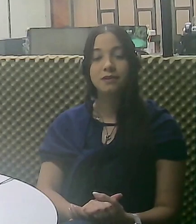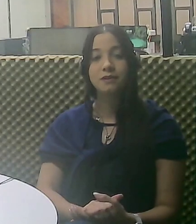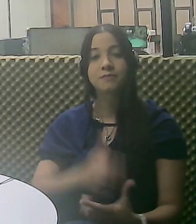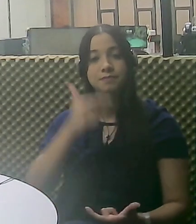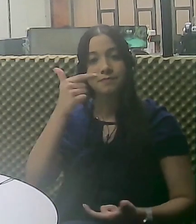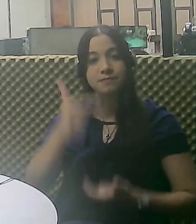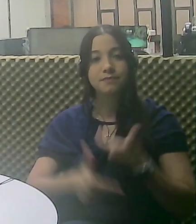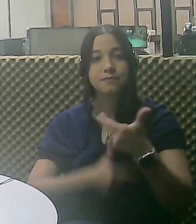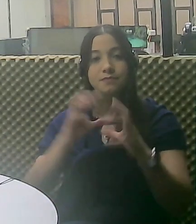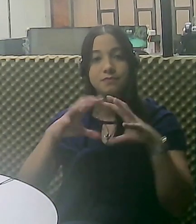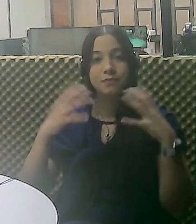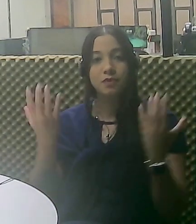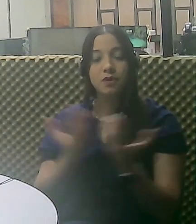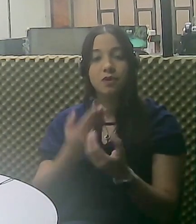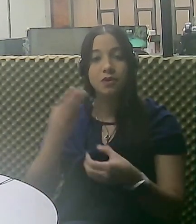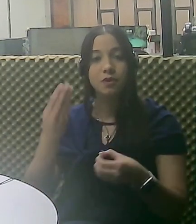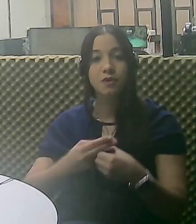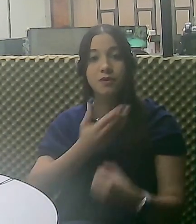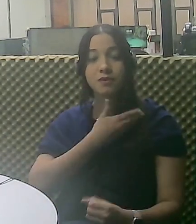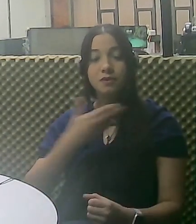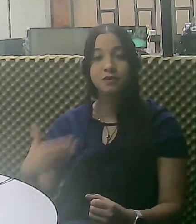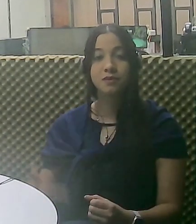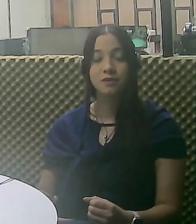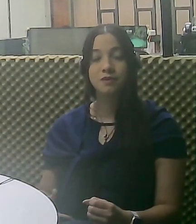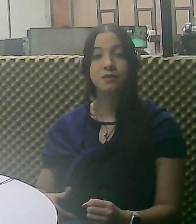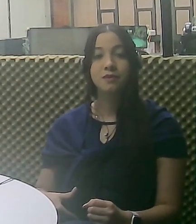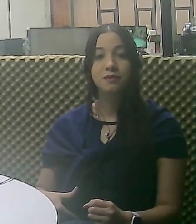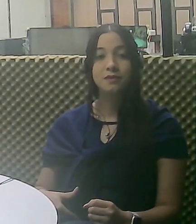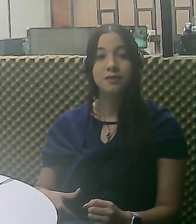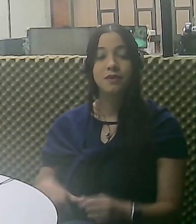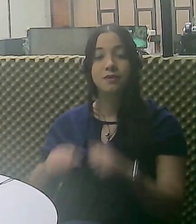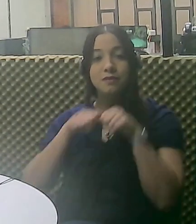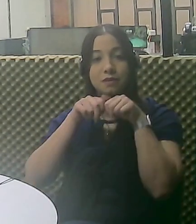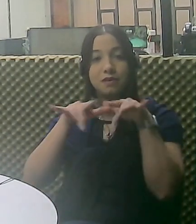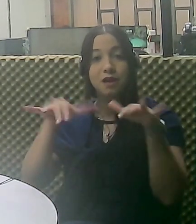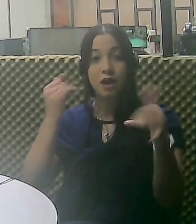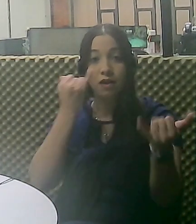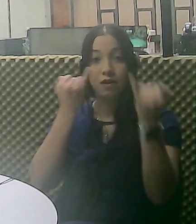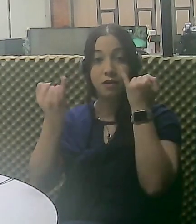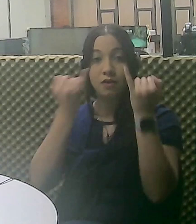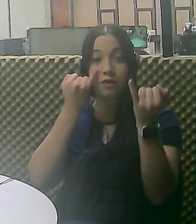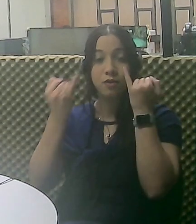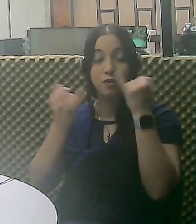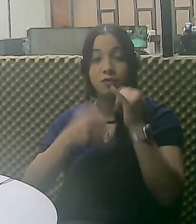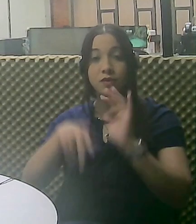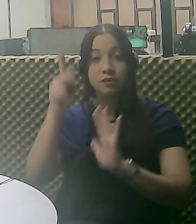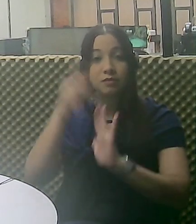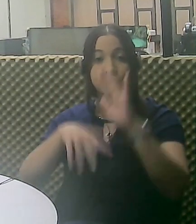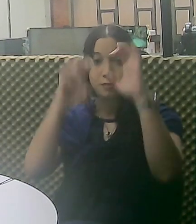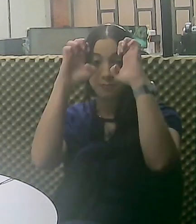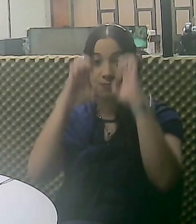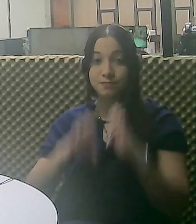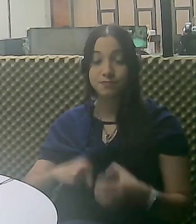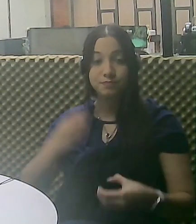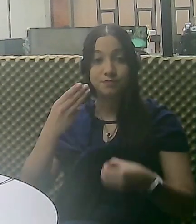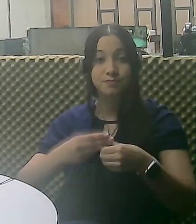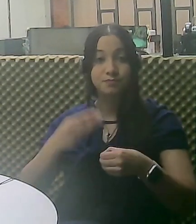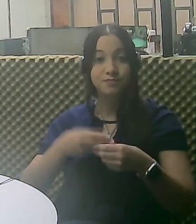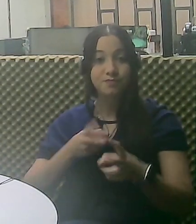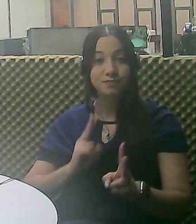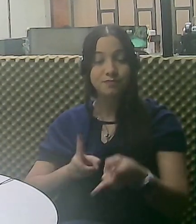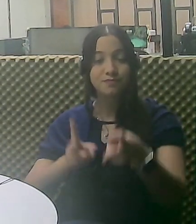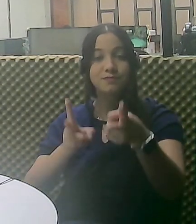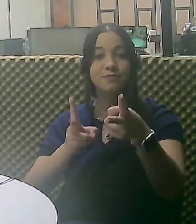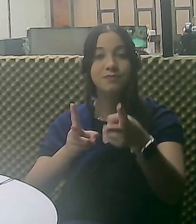O trabalho do Comitê Municipal de Governança Pública na disseminação de informações sobre o plano de integridade do município